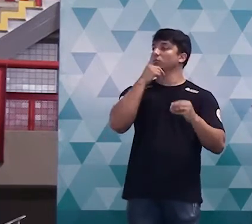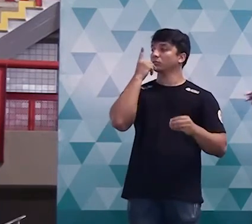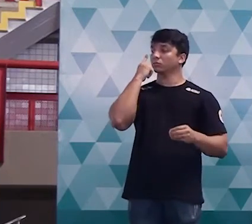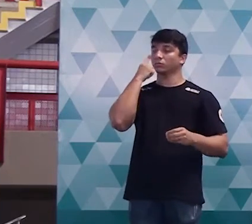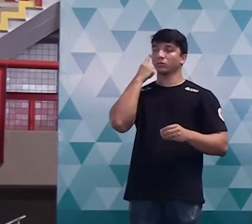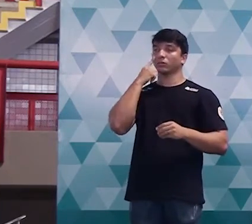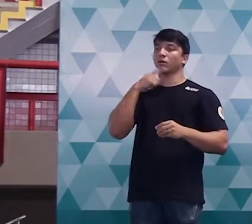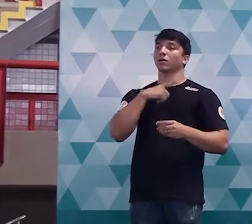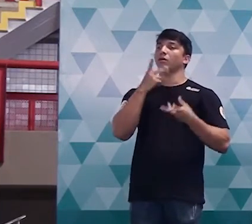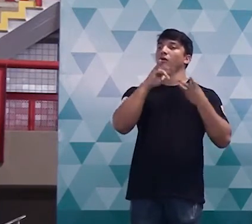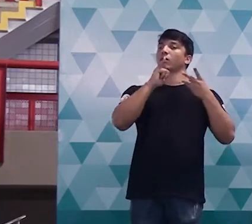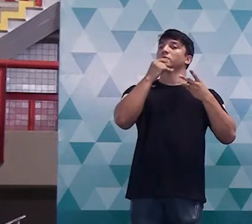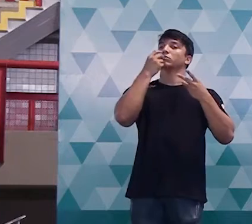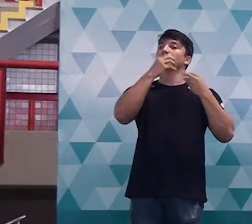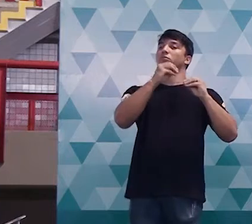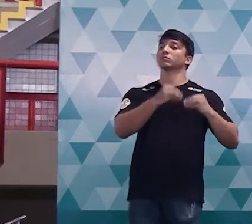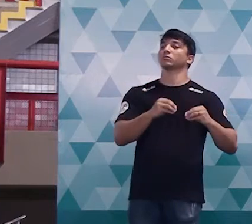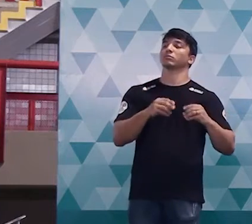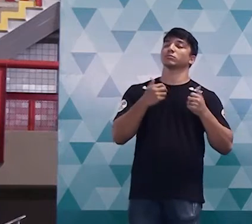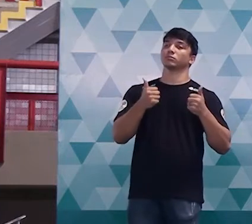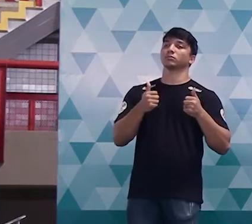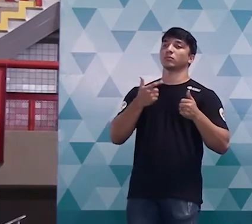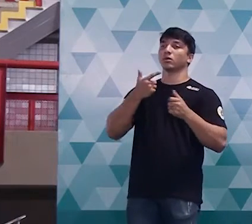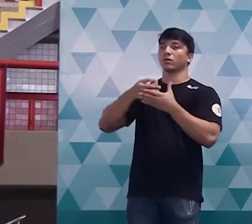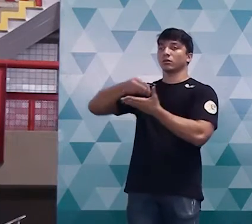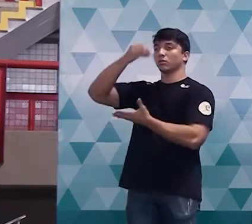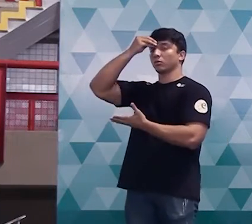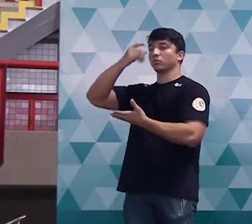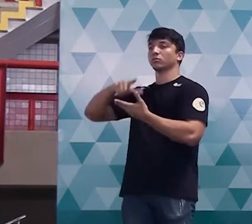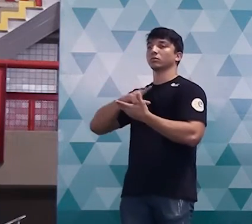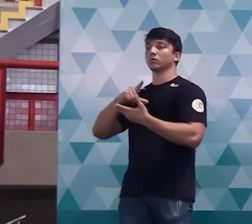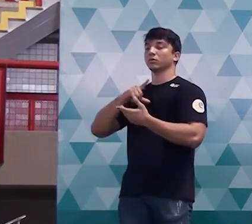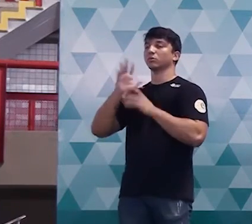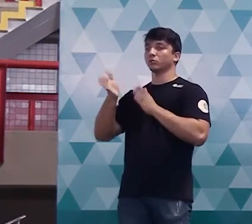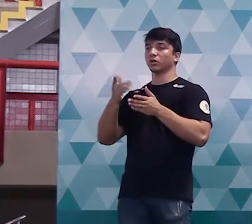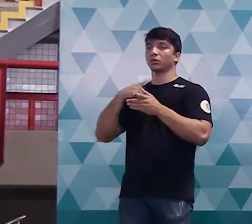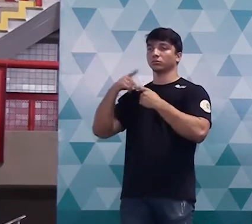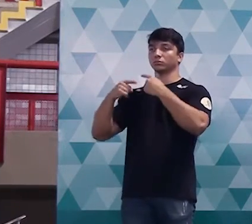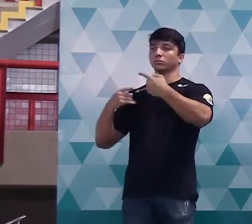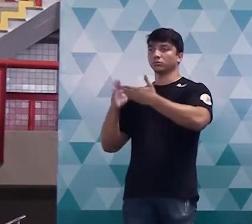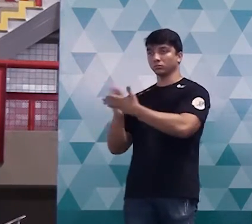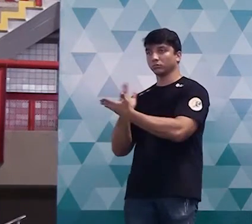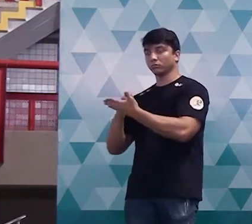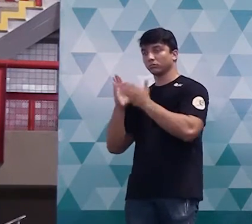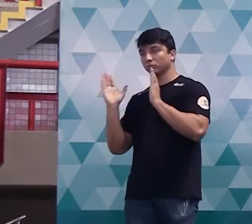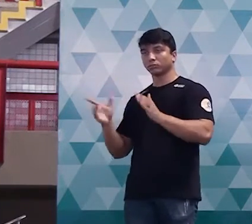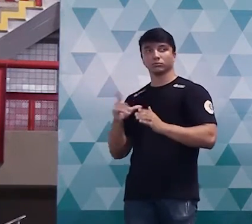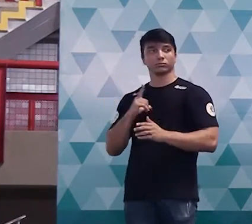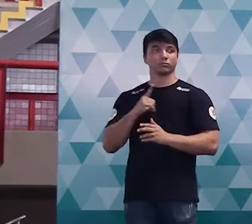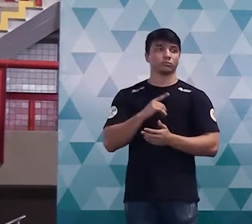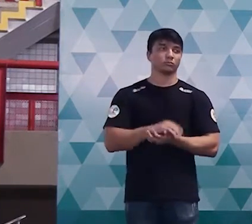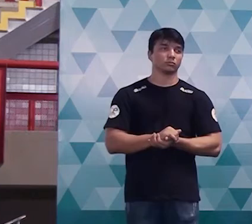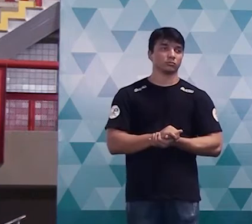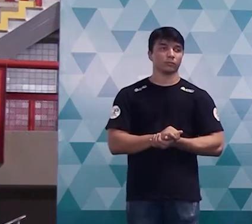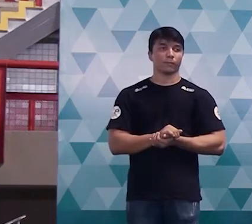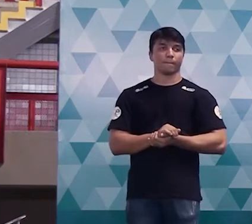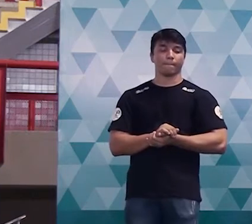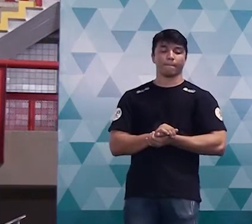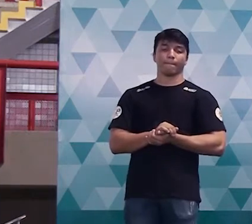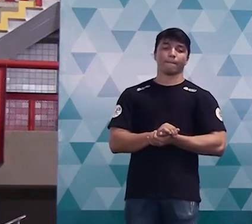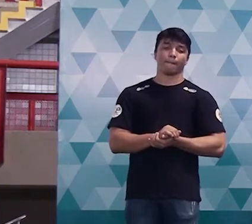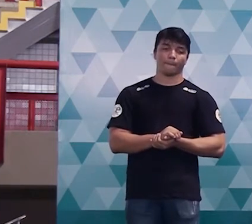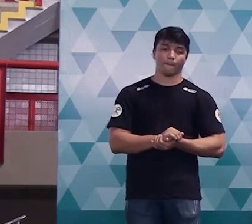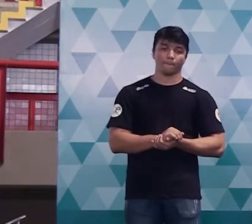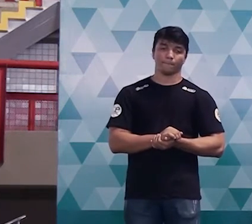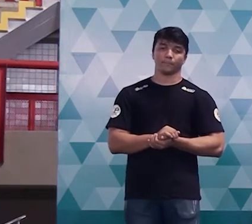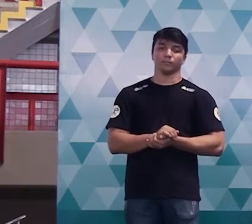Fábio? E fica toda essa parte teórica. Mas toda a parte teórica vai estar aí na sua apostila. Então, não se preocupe. Então, vamos lá. Então,